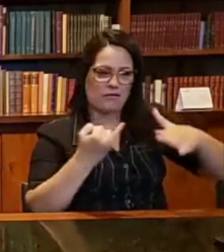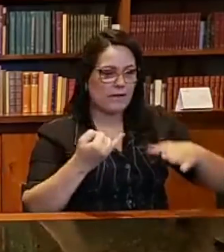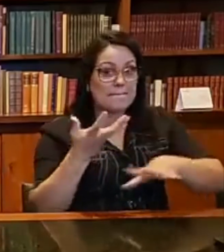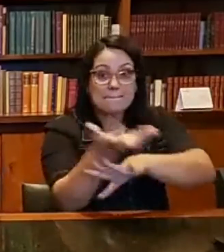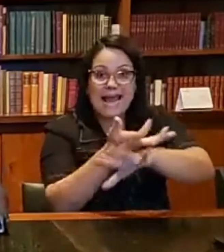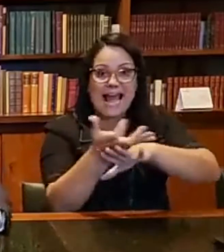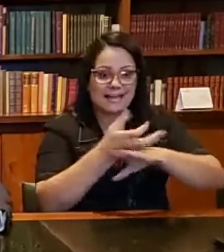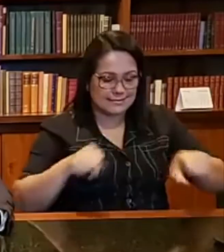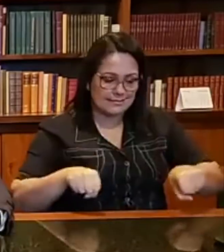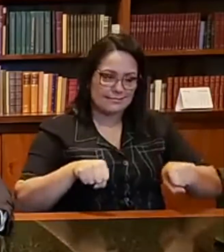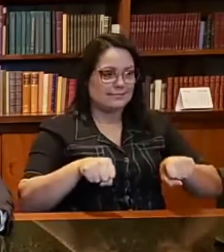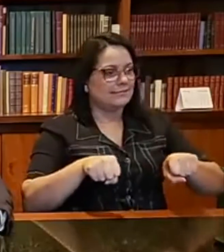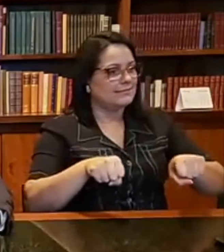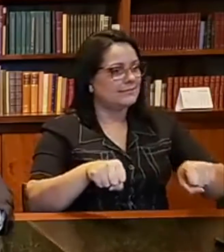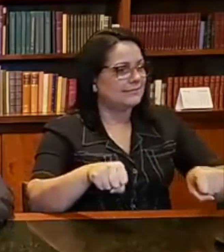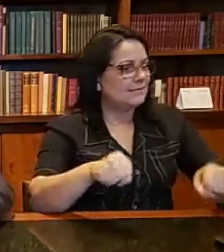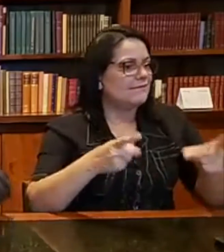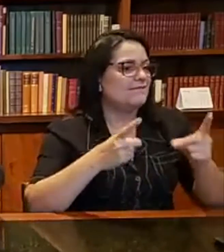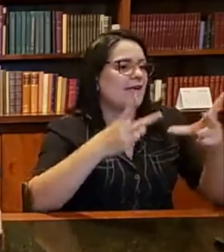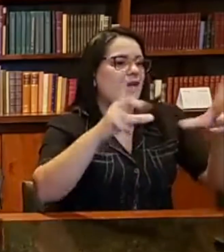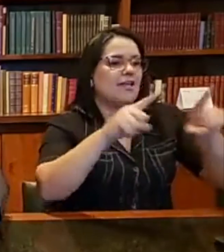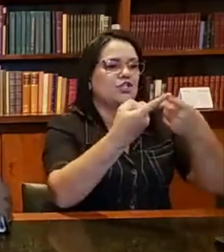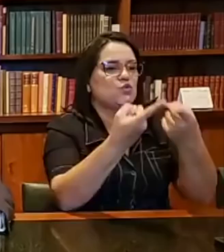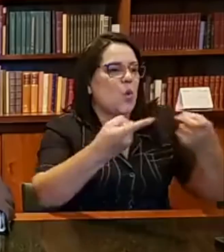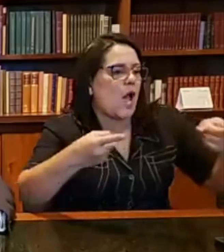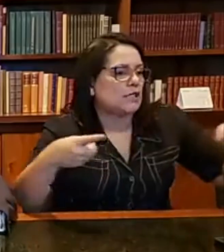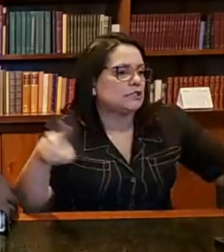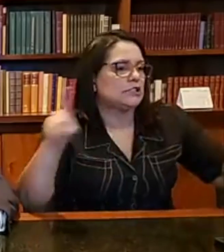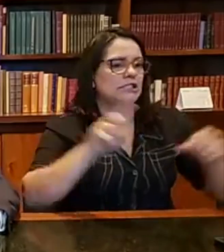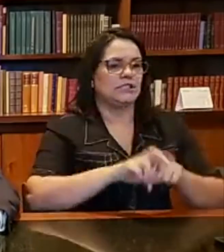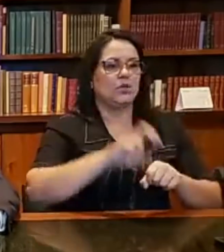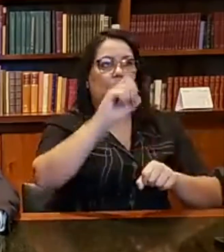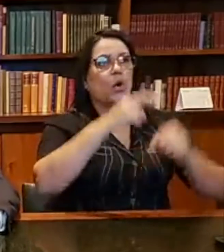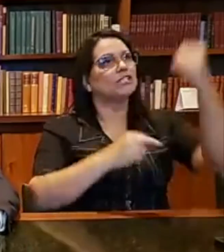um pano no sinal luminoso,